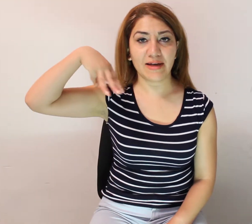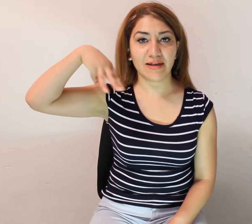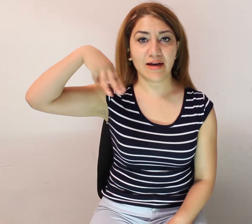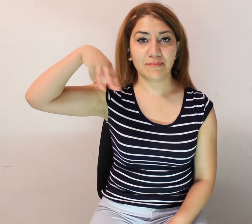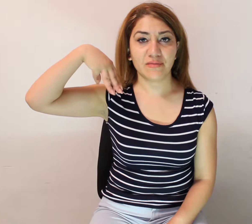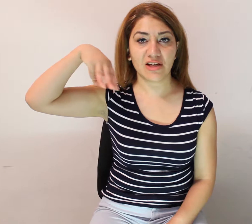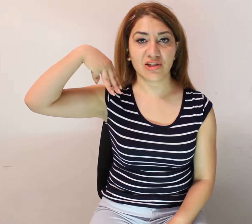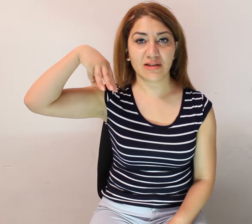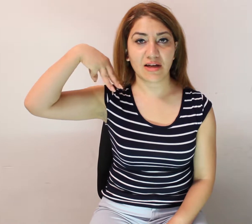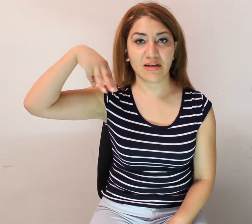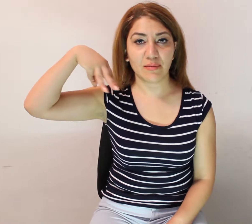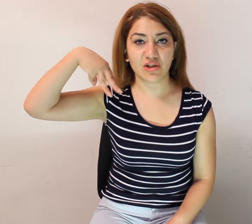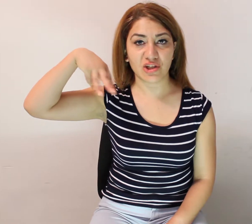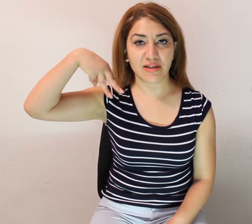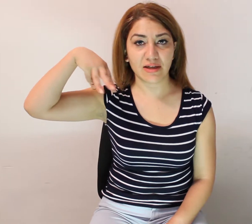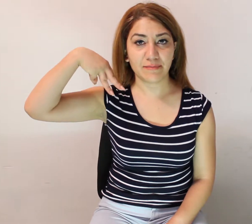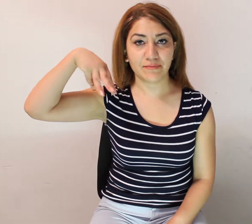Թուրքմենիա, Տաջիկստանի նման ժեստ է,